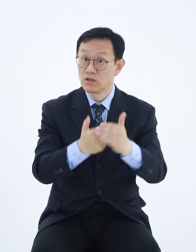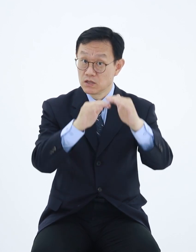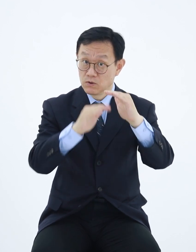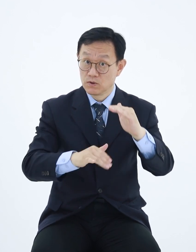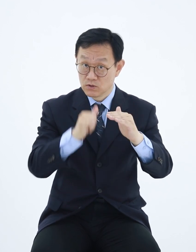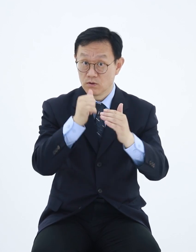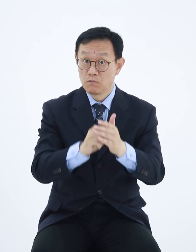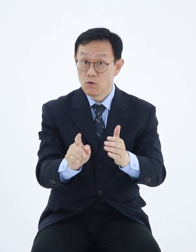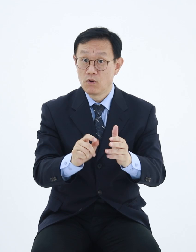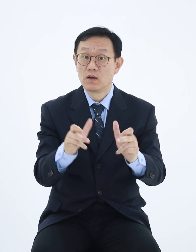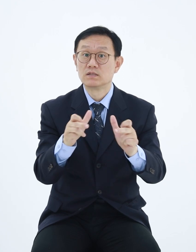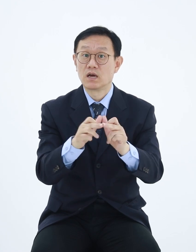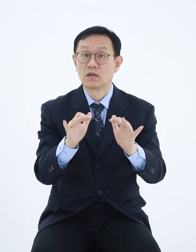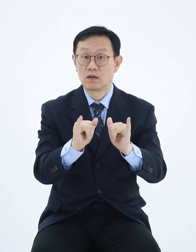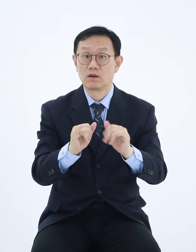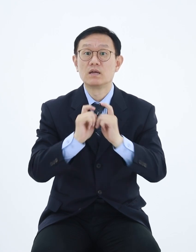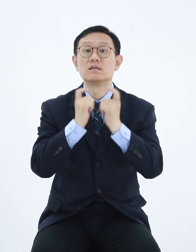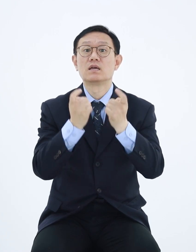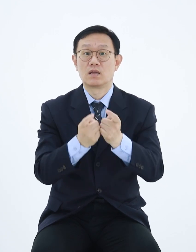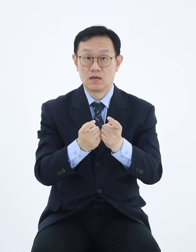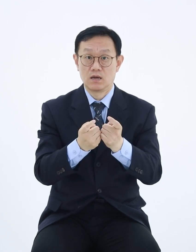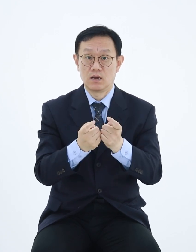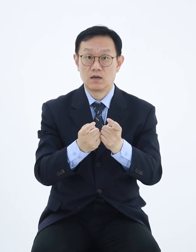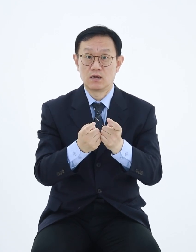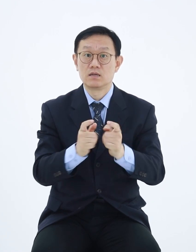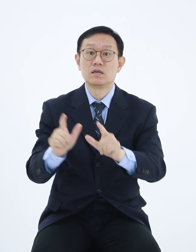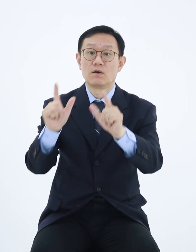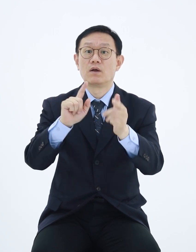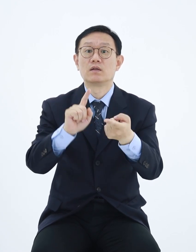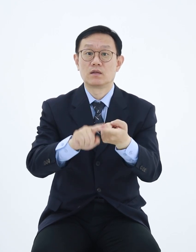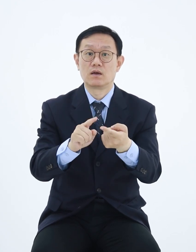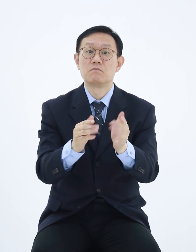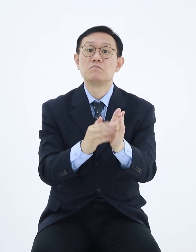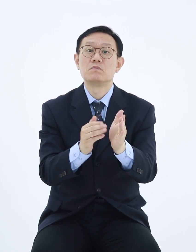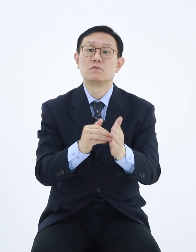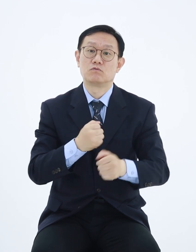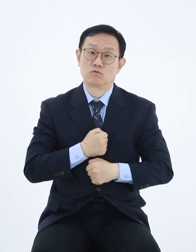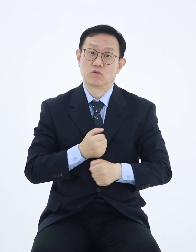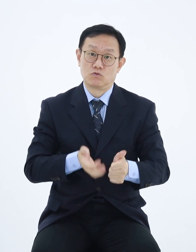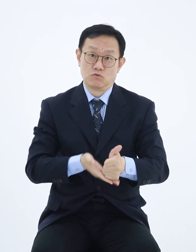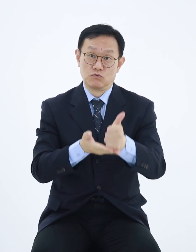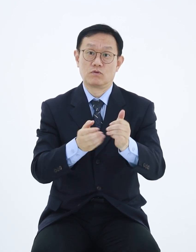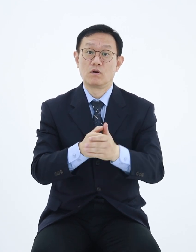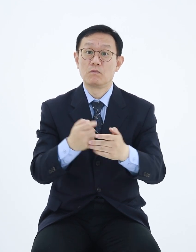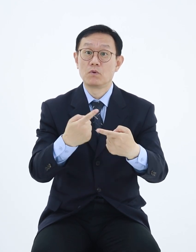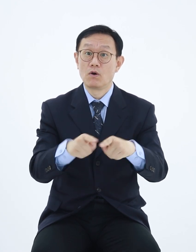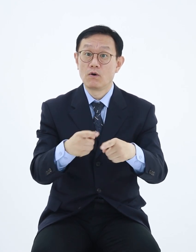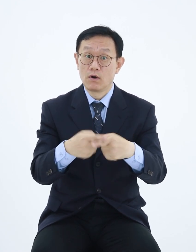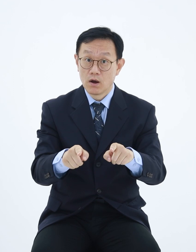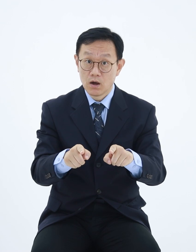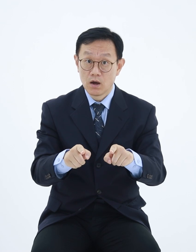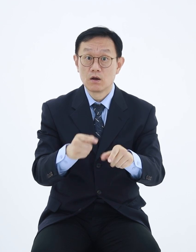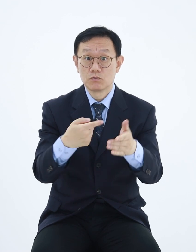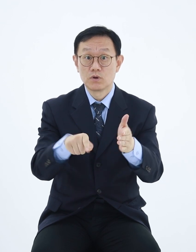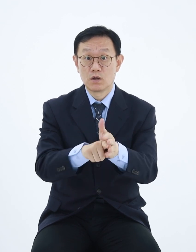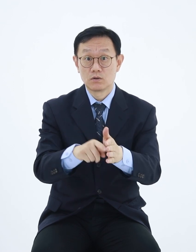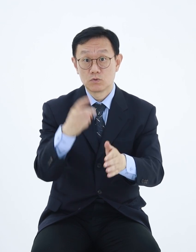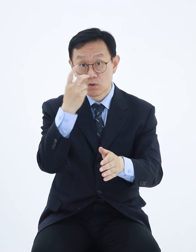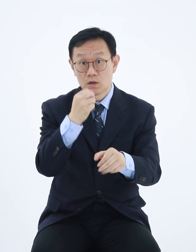바로 장애인의 사생활에 대한 비밀 보장과 존중입니다. 평가 및 개선을 위한 조사라고 해도 개인정보를 노출